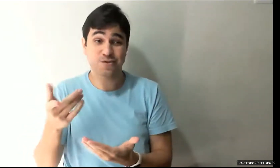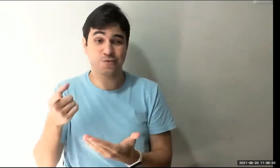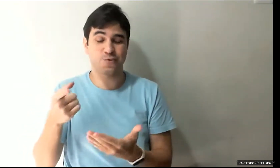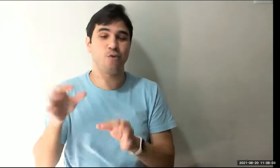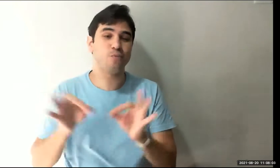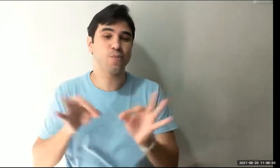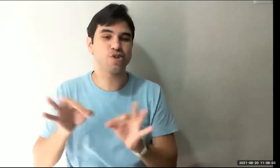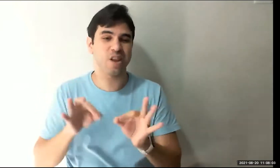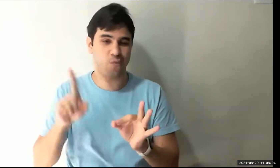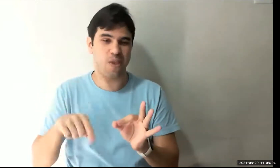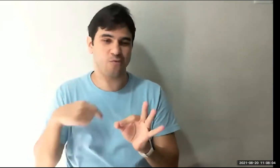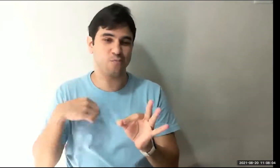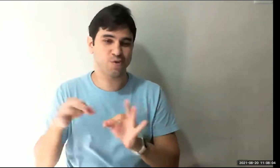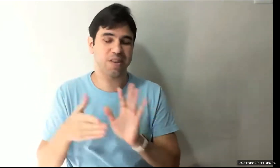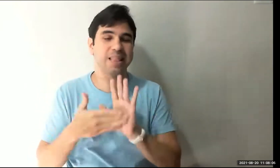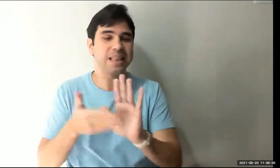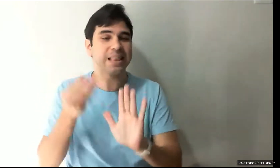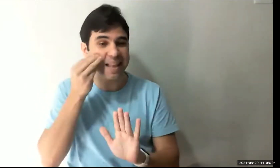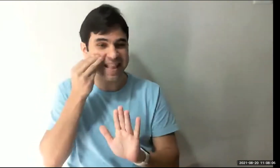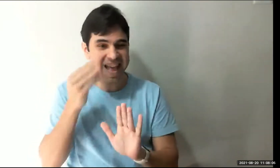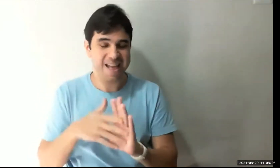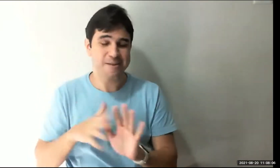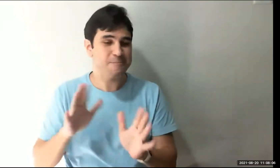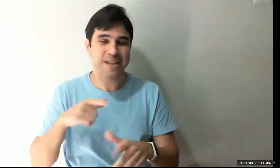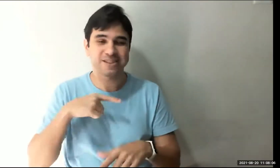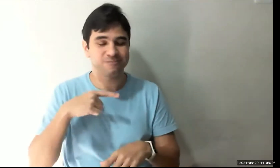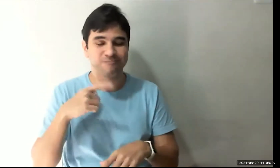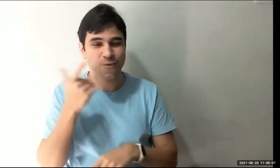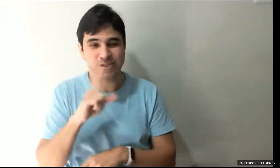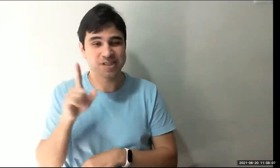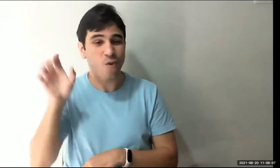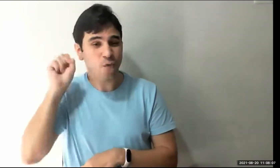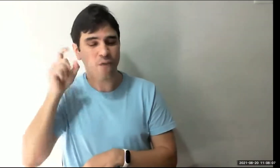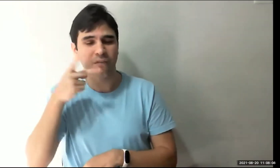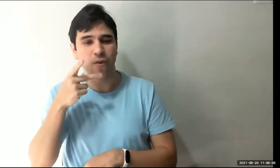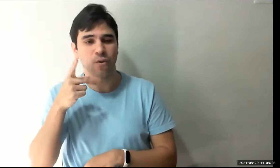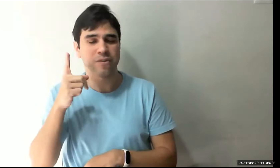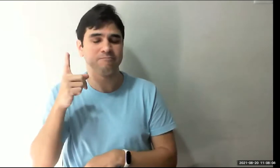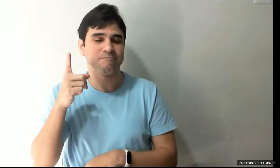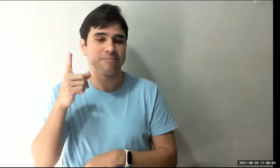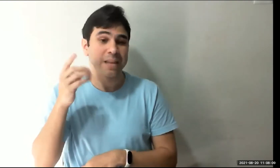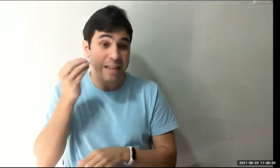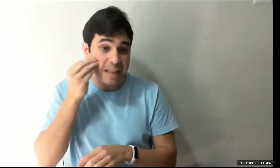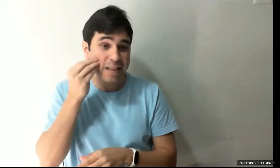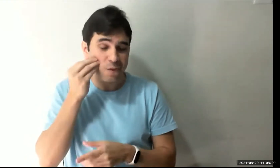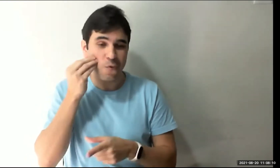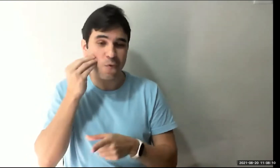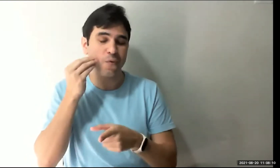tenham outros professores que também tenham conhecimentos dessa área, entender como acontece, aproveitar esses